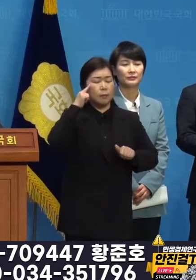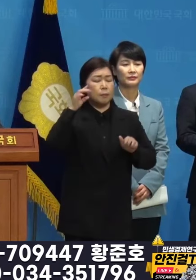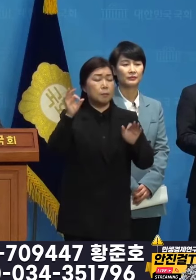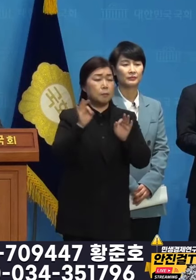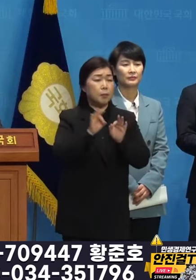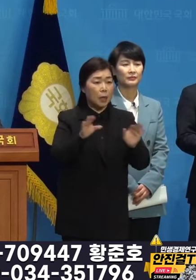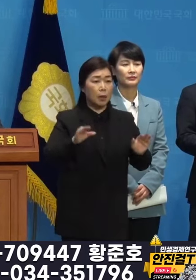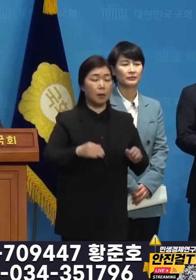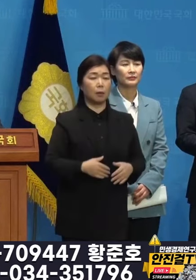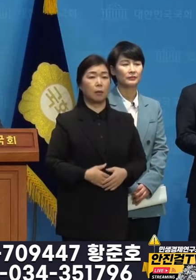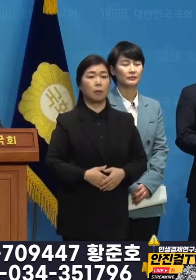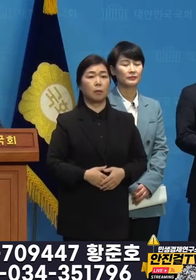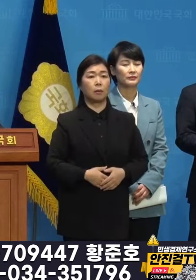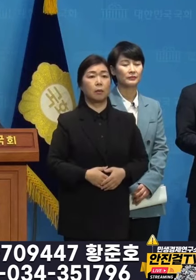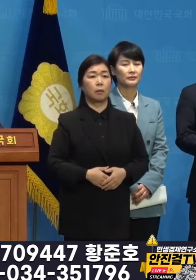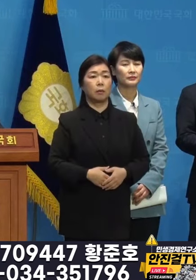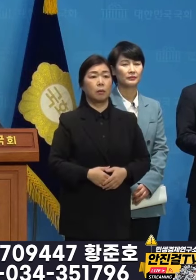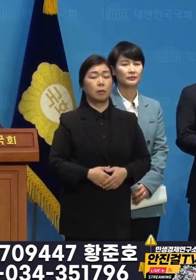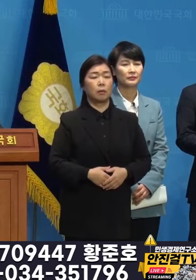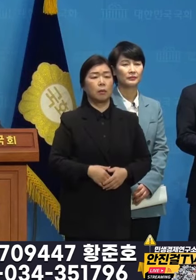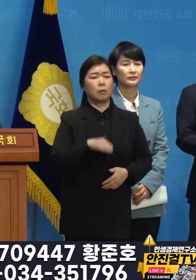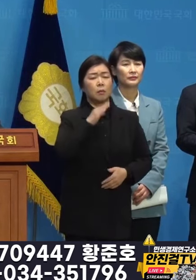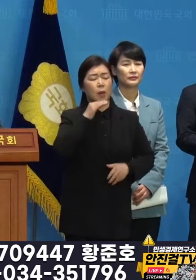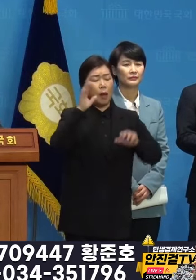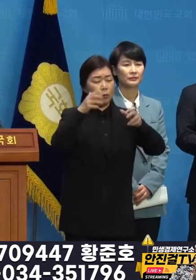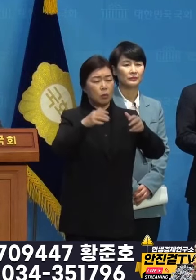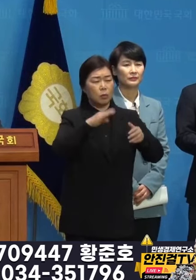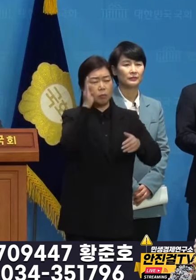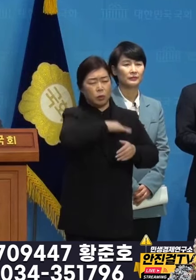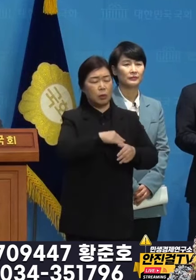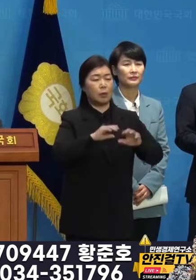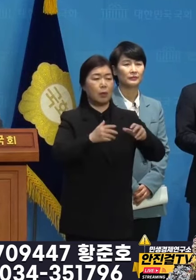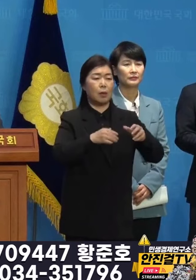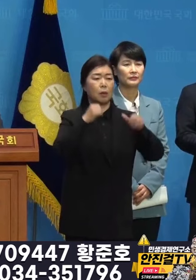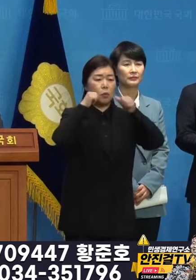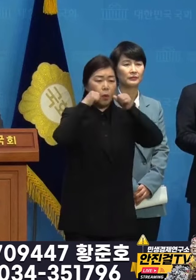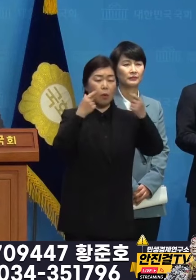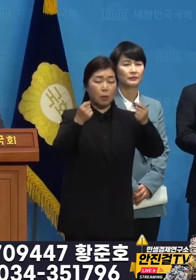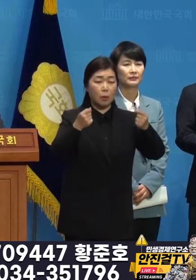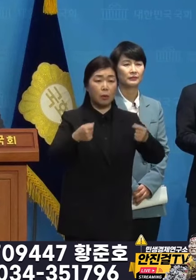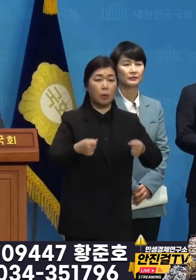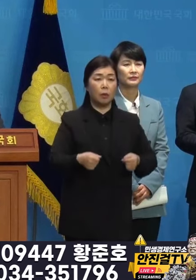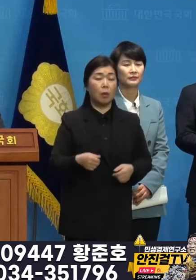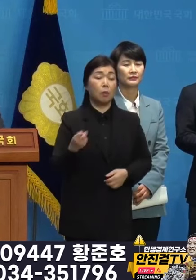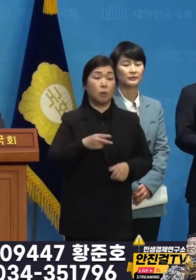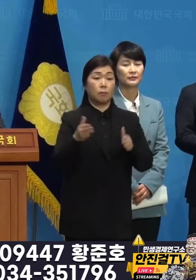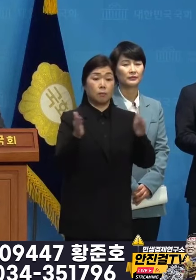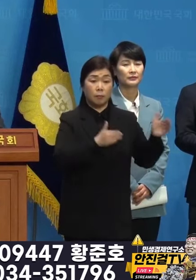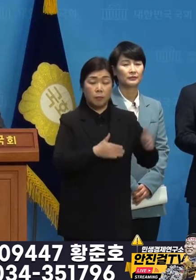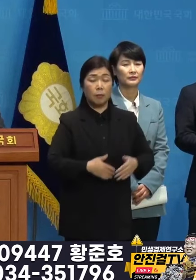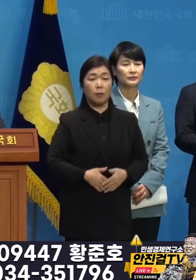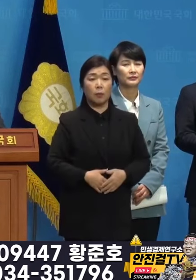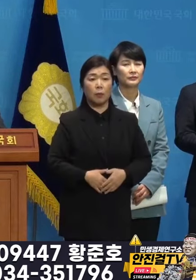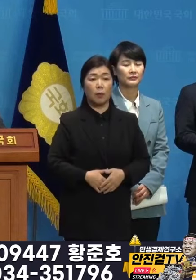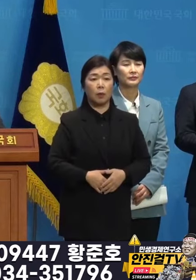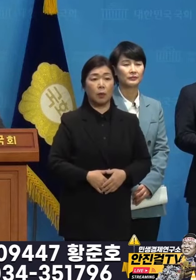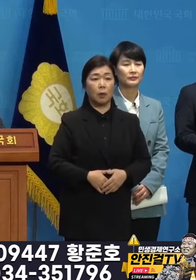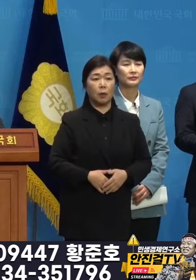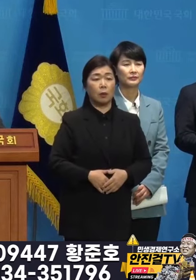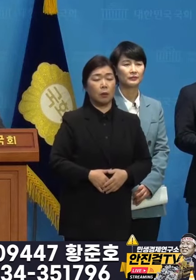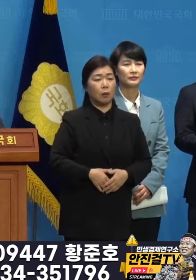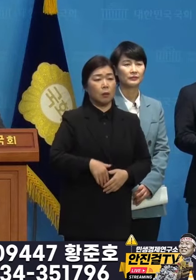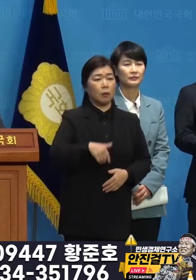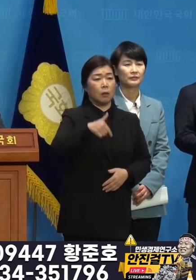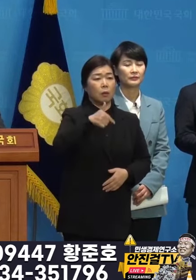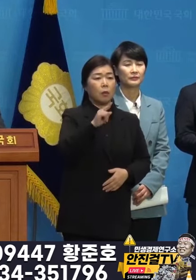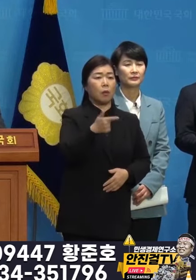얼마나 이거 대한민 후진국이라고 조롱할 무서울 정대 일이 발생했습니다 또 그 사이에 어 건진 사이다나